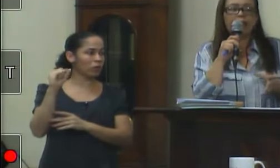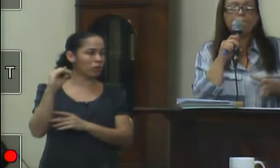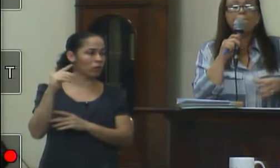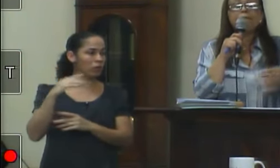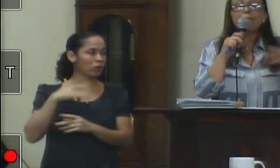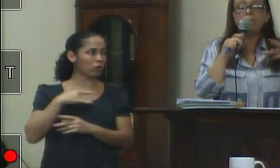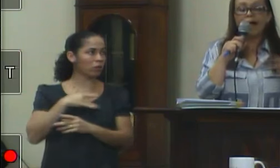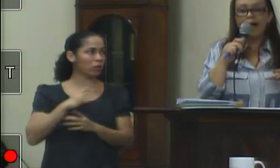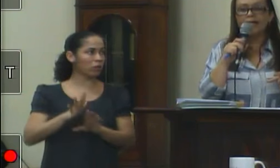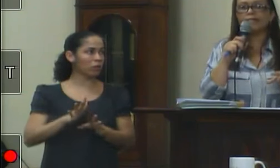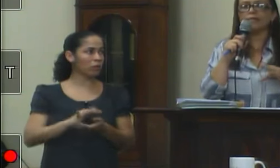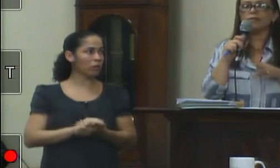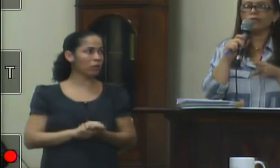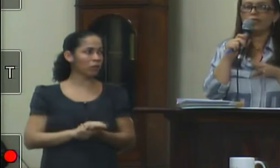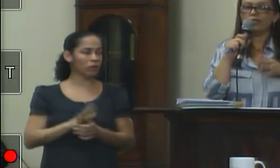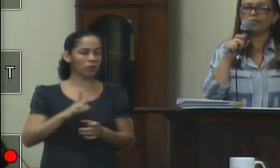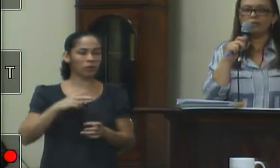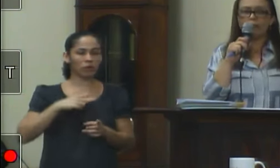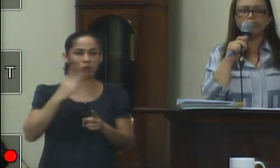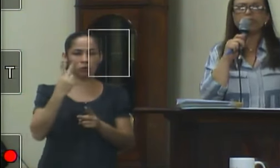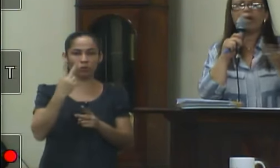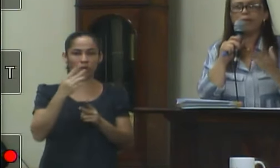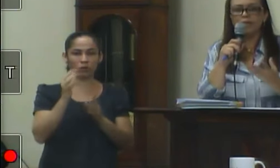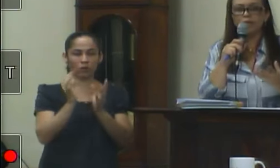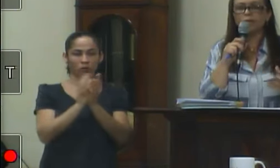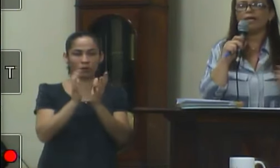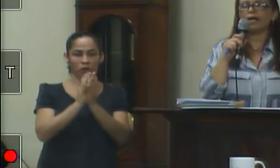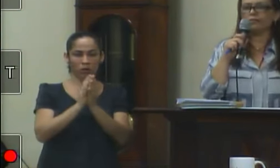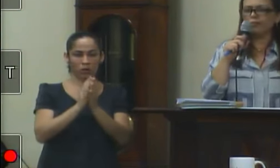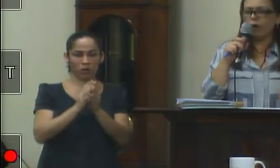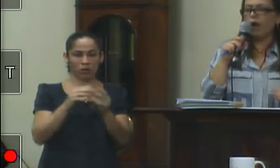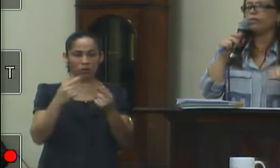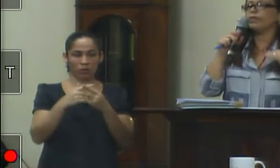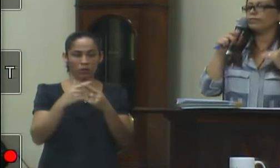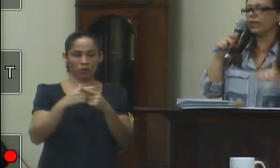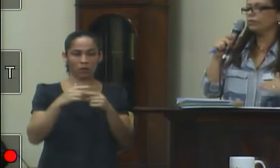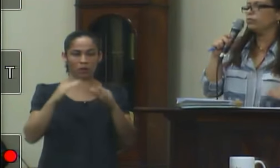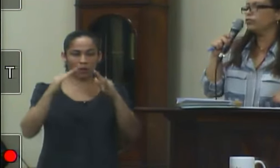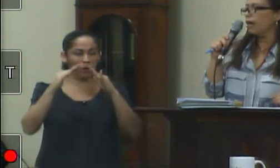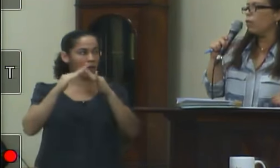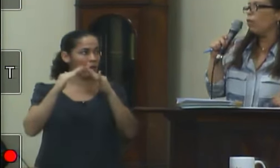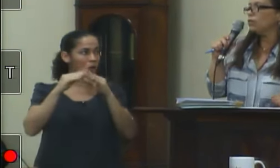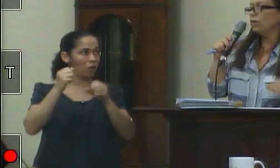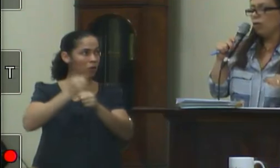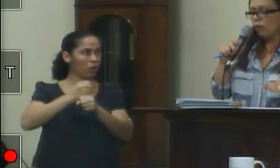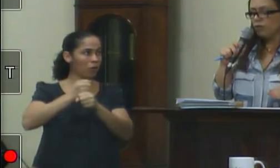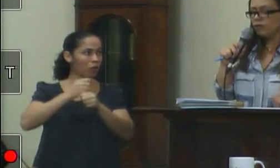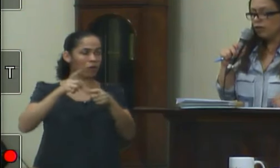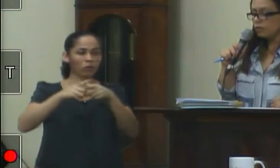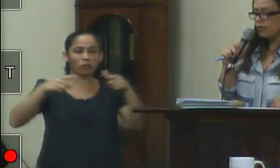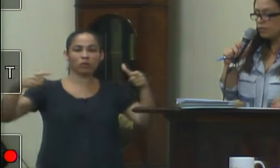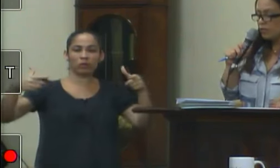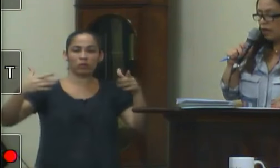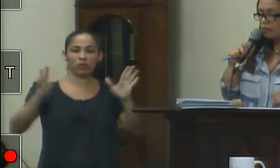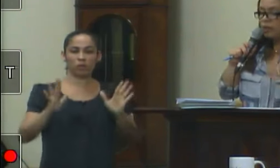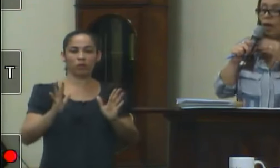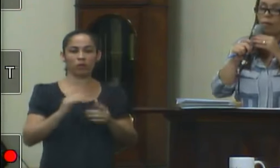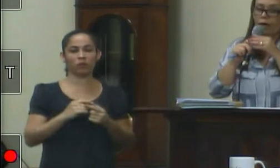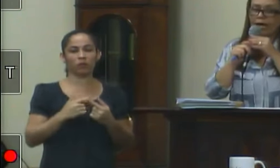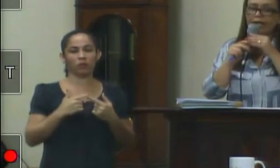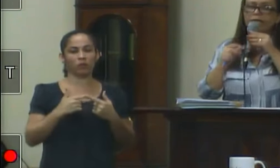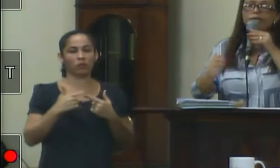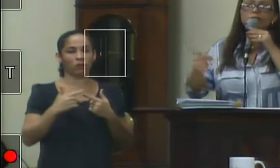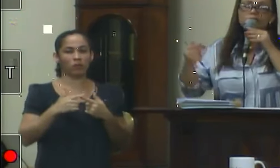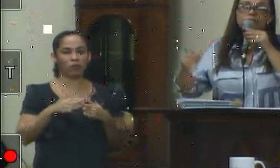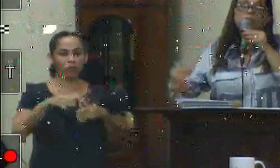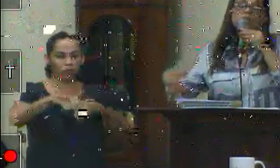lá. Mas eu estou falando até em forma de tamanho, porque a reforma vai ficar tudo de acordo com o que nós precisamos.